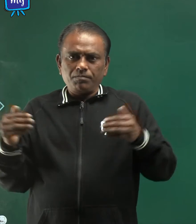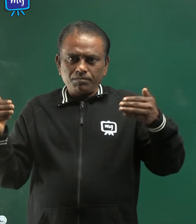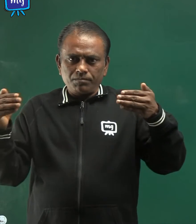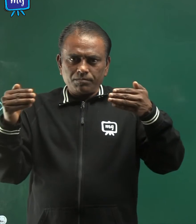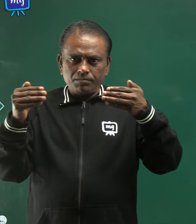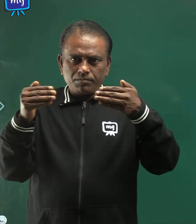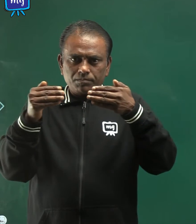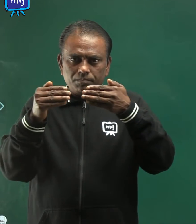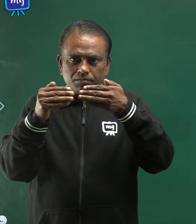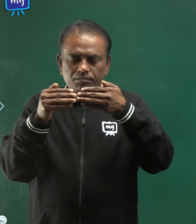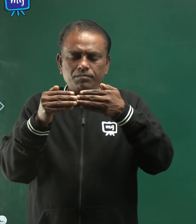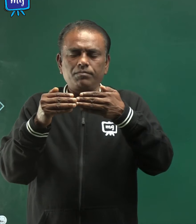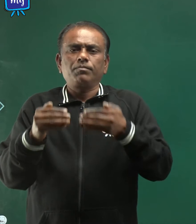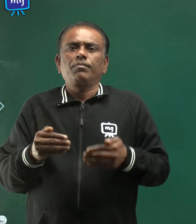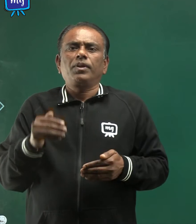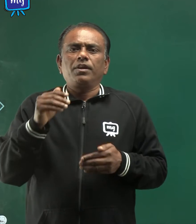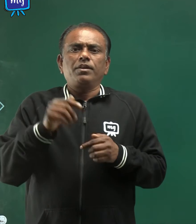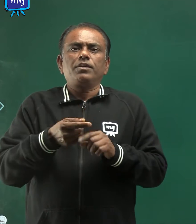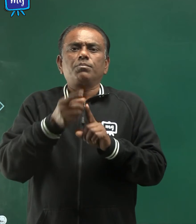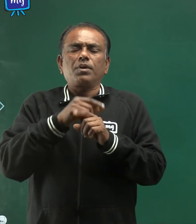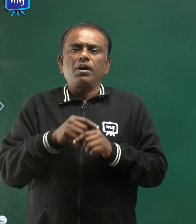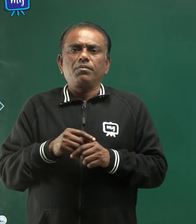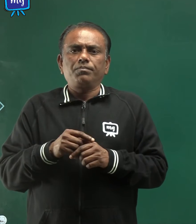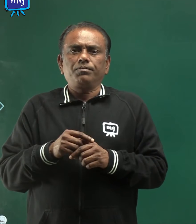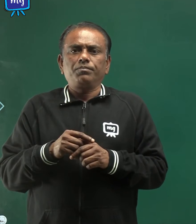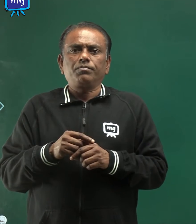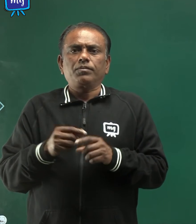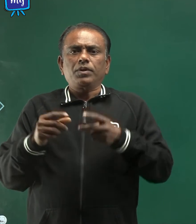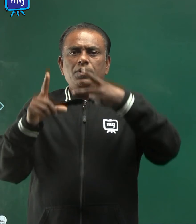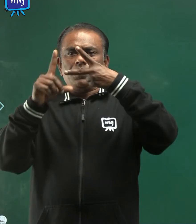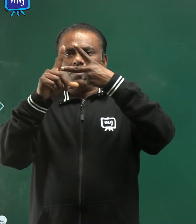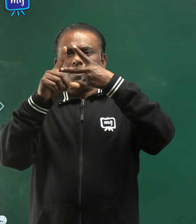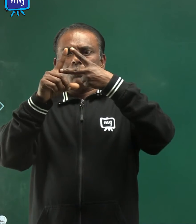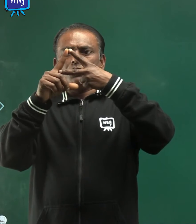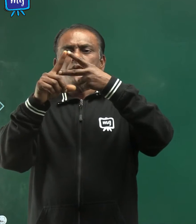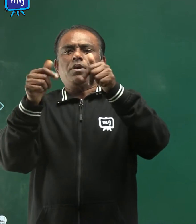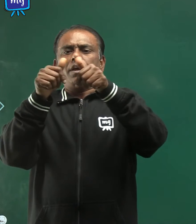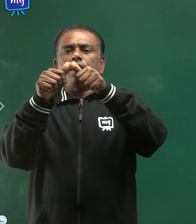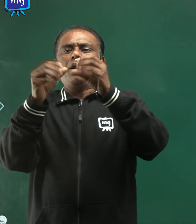मिलाया। इस प्रकार त्रिभुज ABC